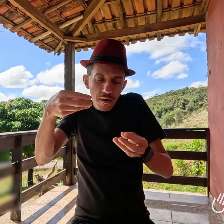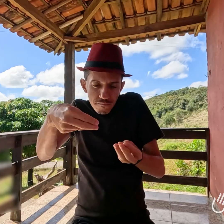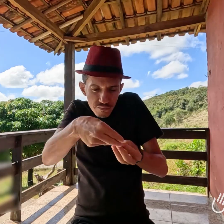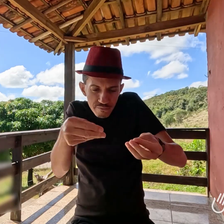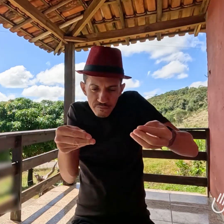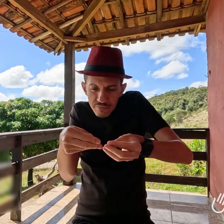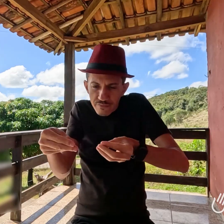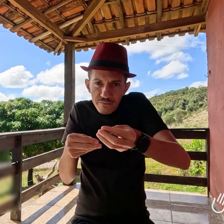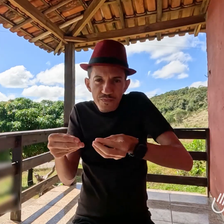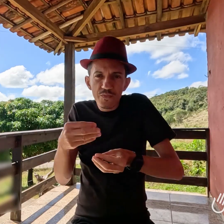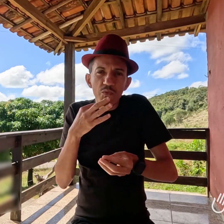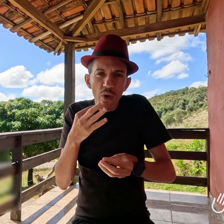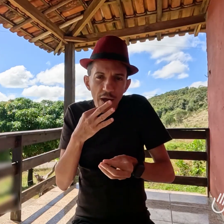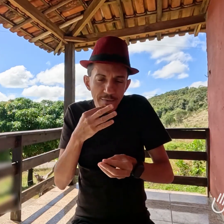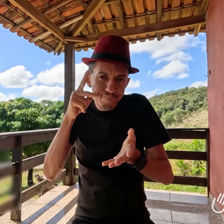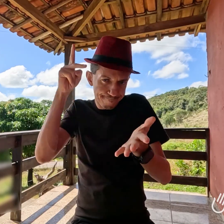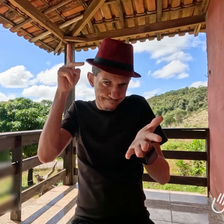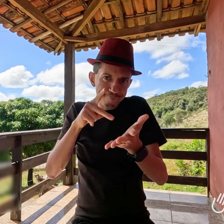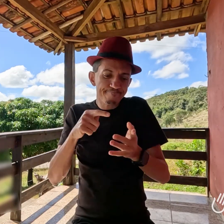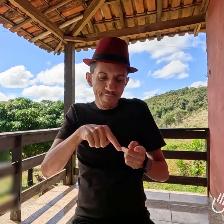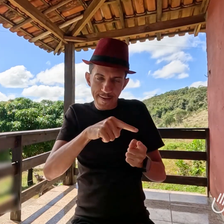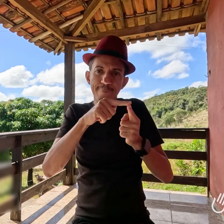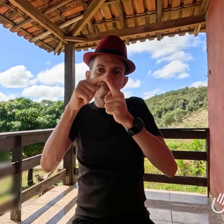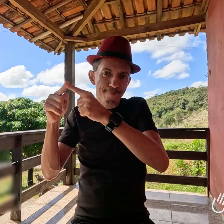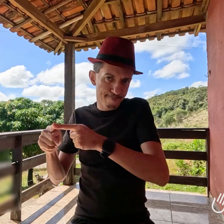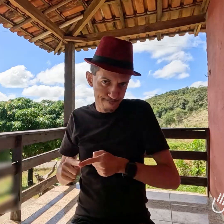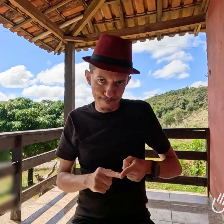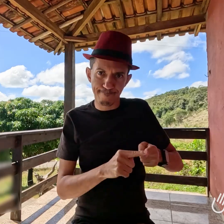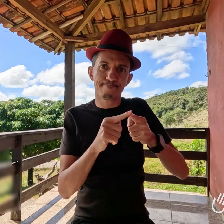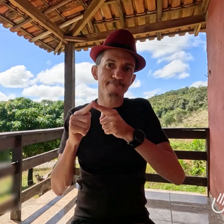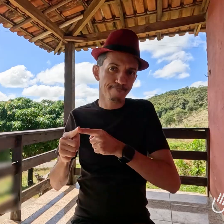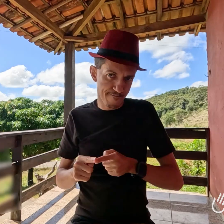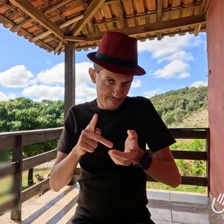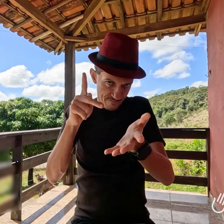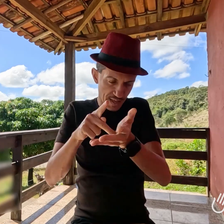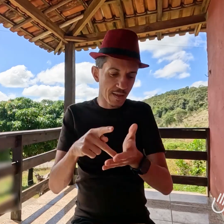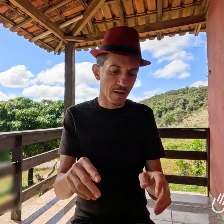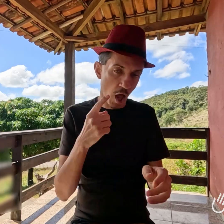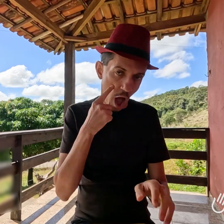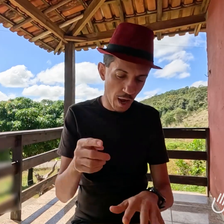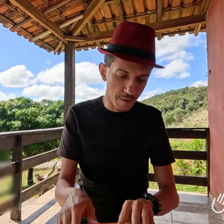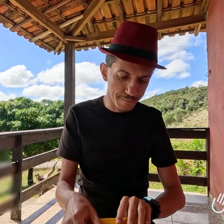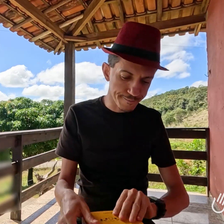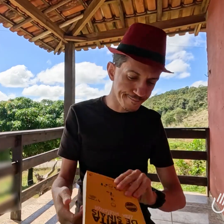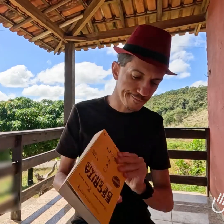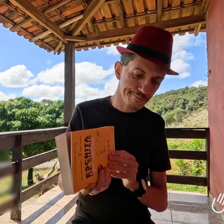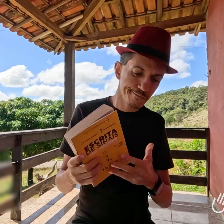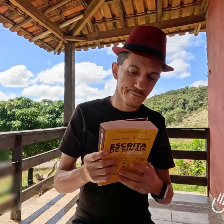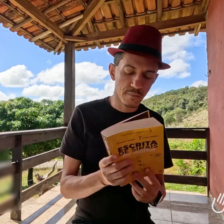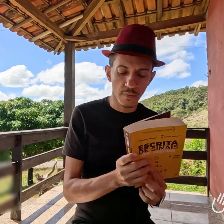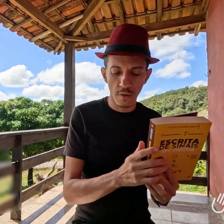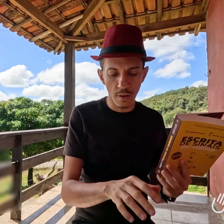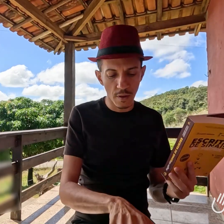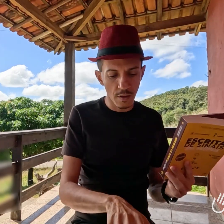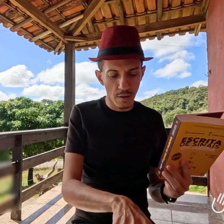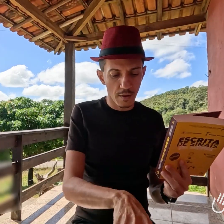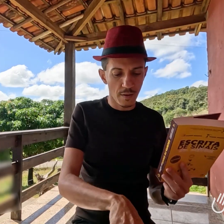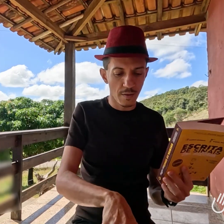Você deve conhecer aquele jogo de quebra-cabeça, né? E esses livros, eles funcionam como um quebra-cabeça